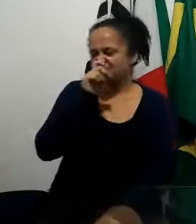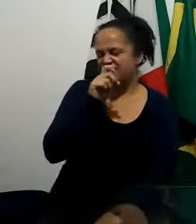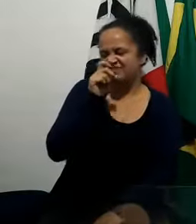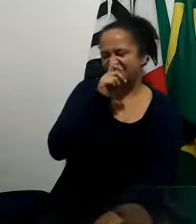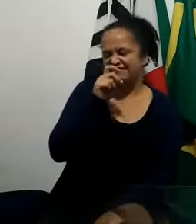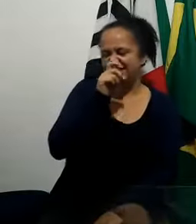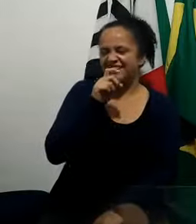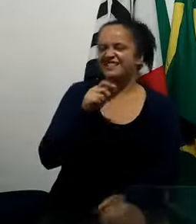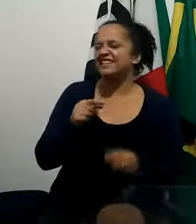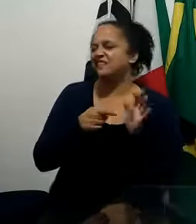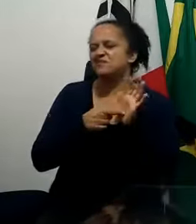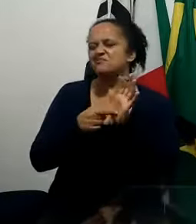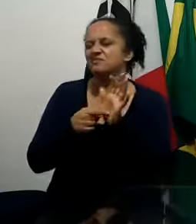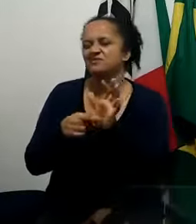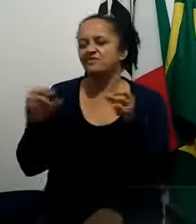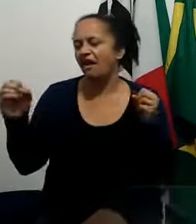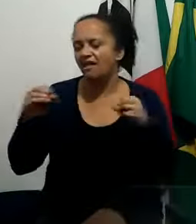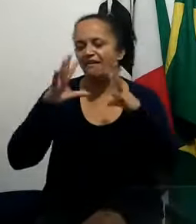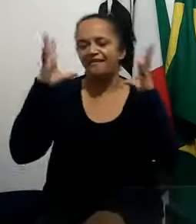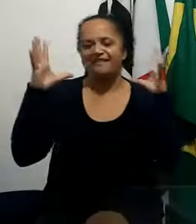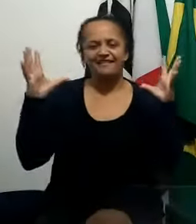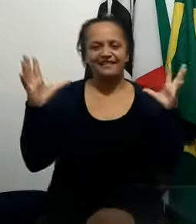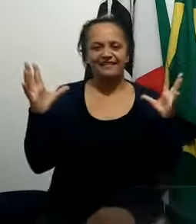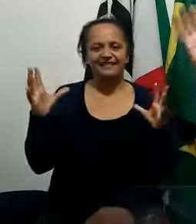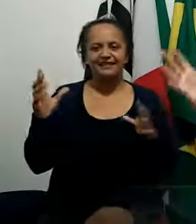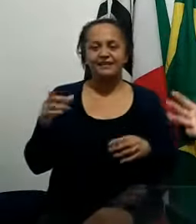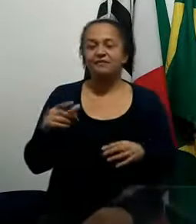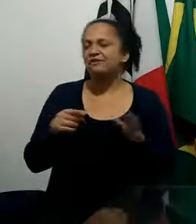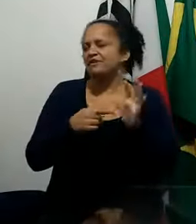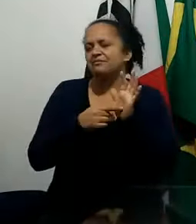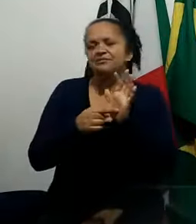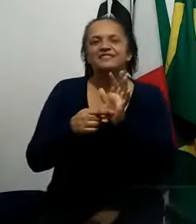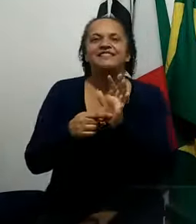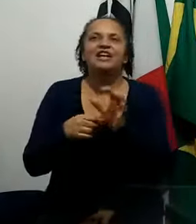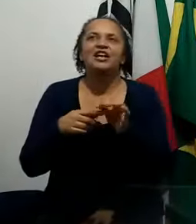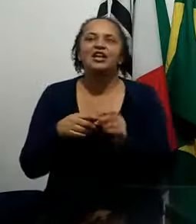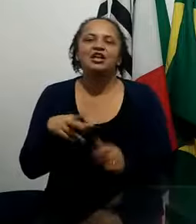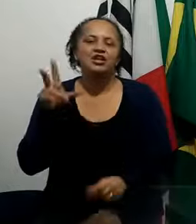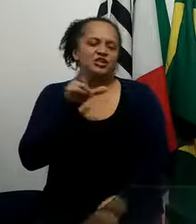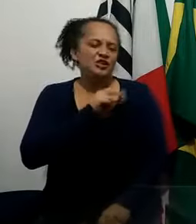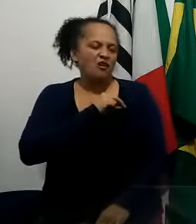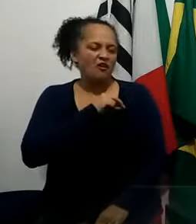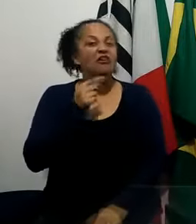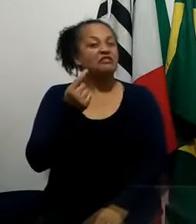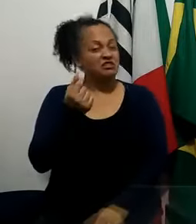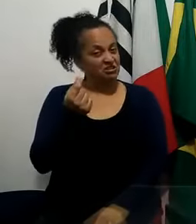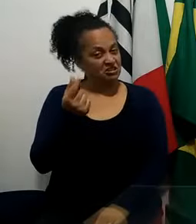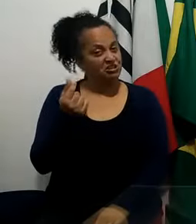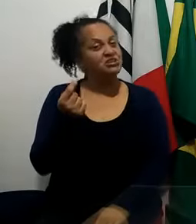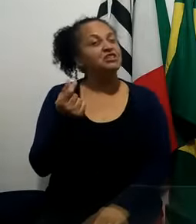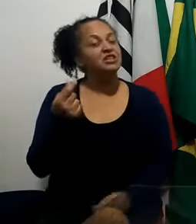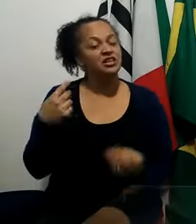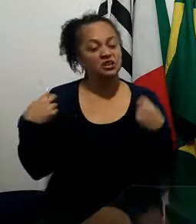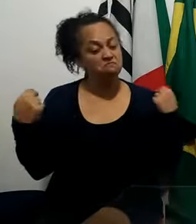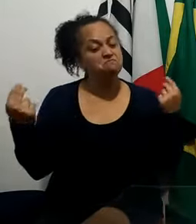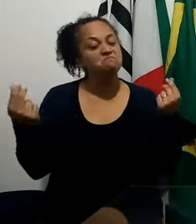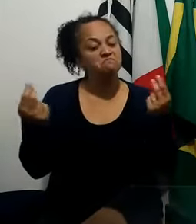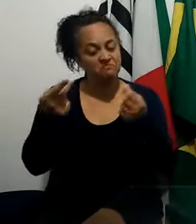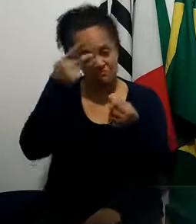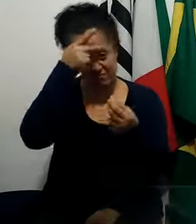sinais, maravilhas, vai dar uma aparente solução econômica para o